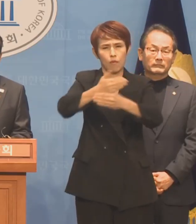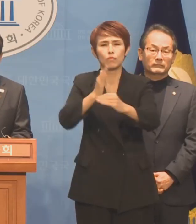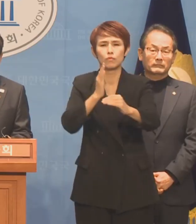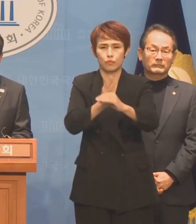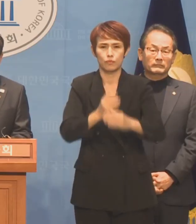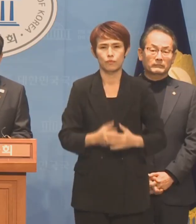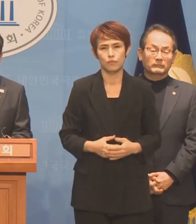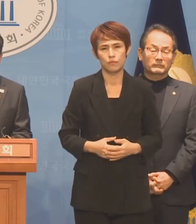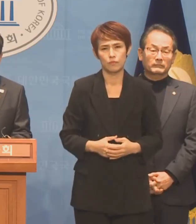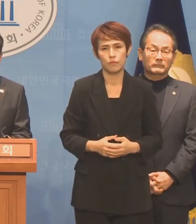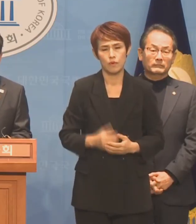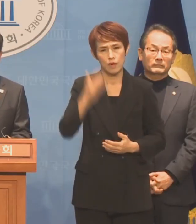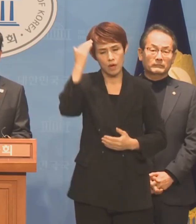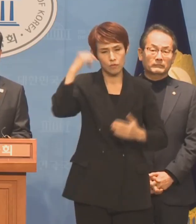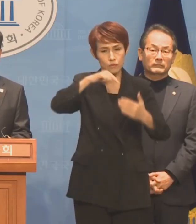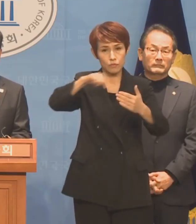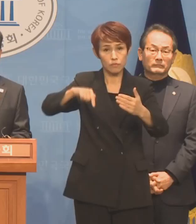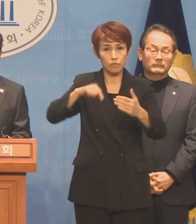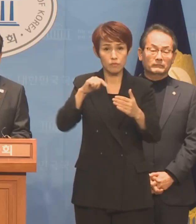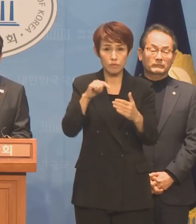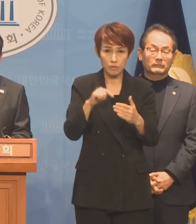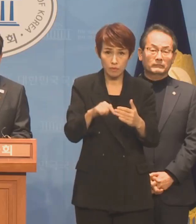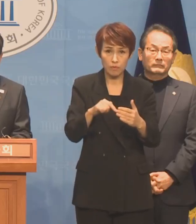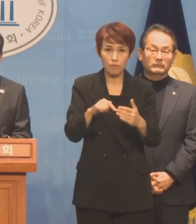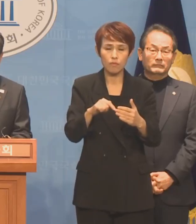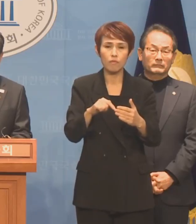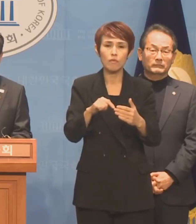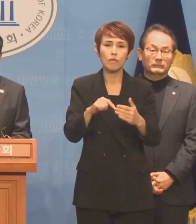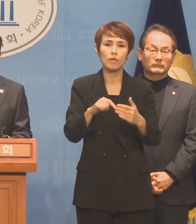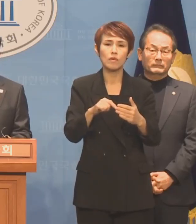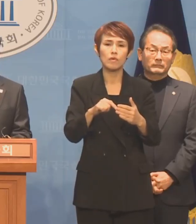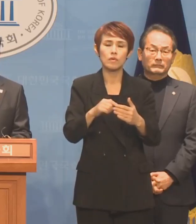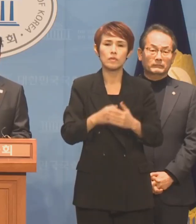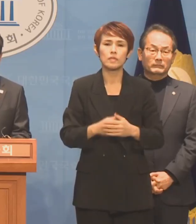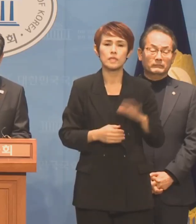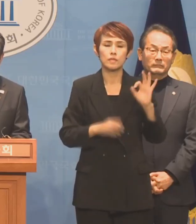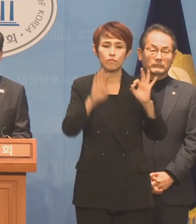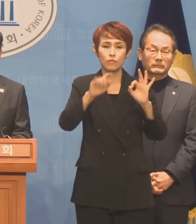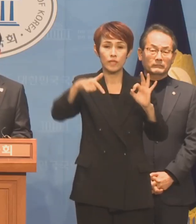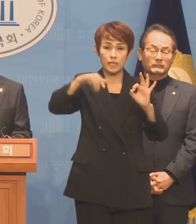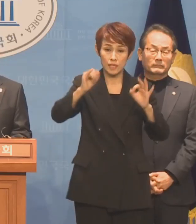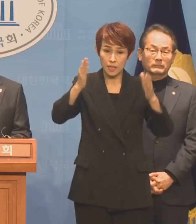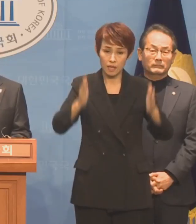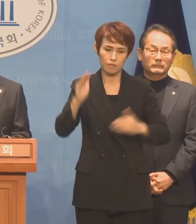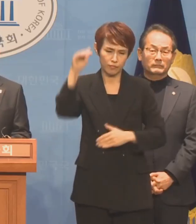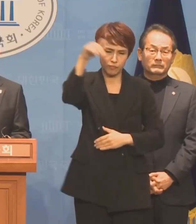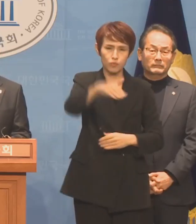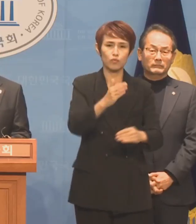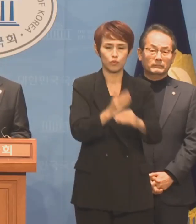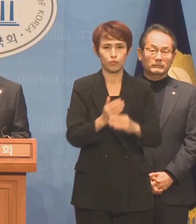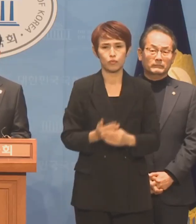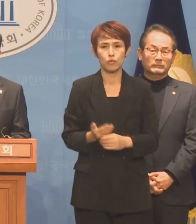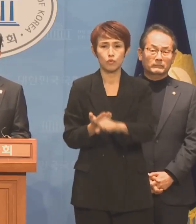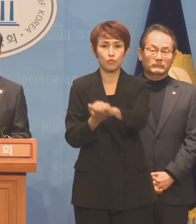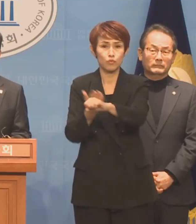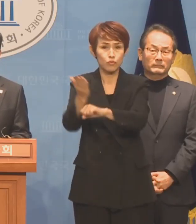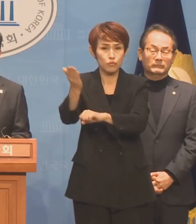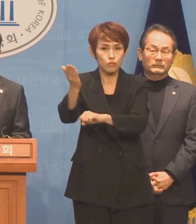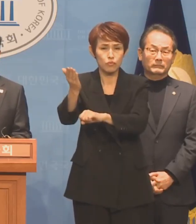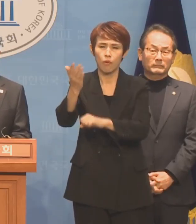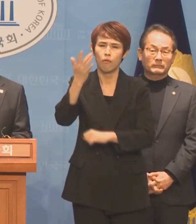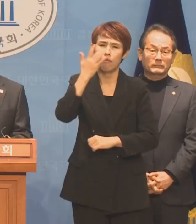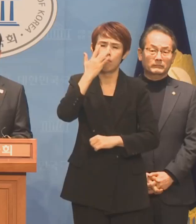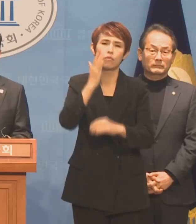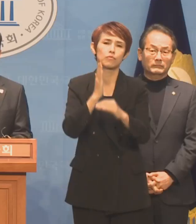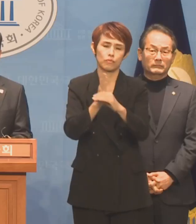우리 국내 소비는 10분기 연속 감소세입니다. 수출도 둔화세로